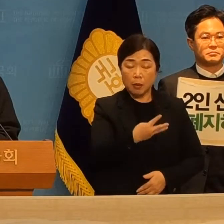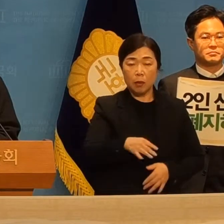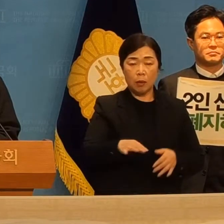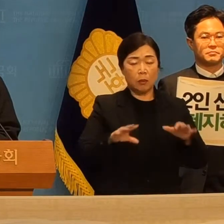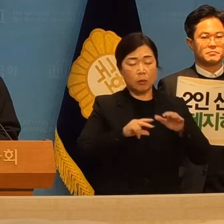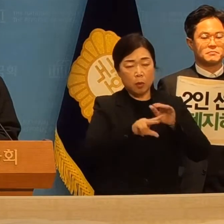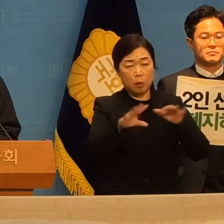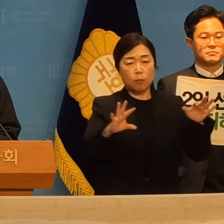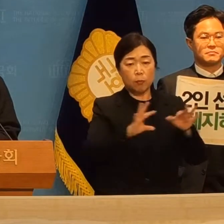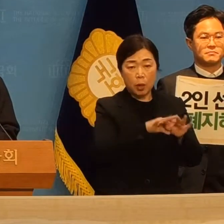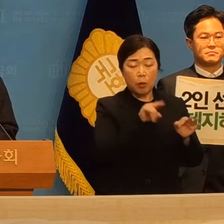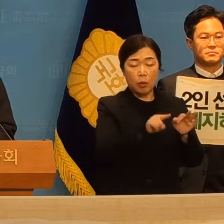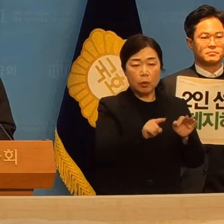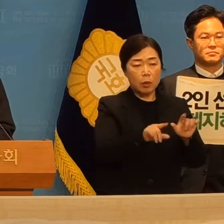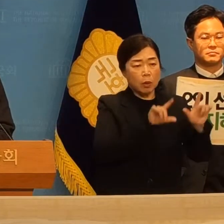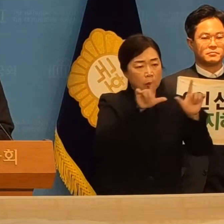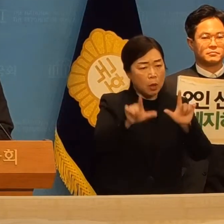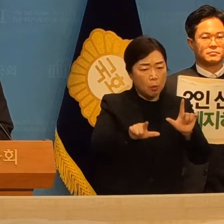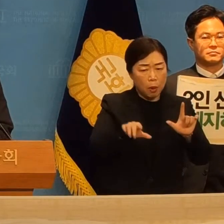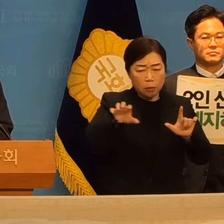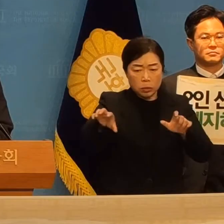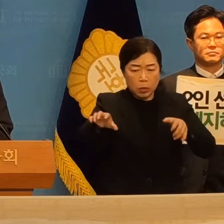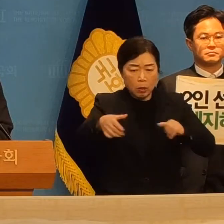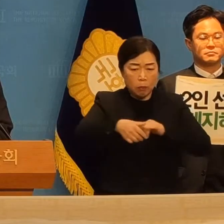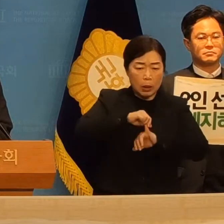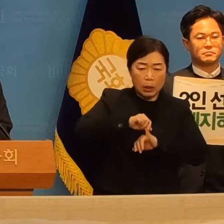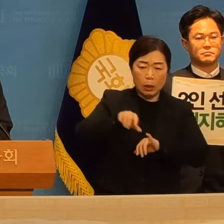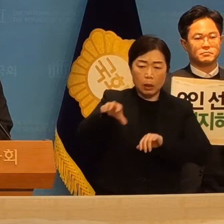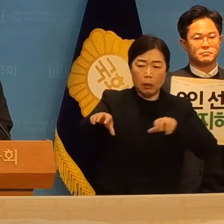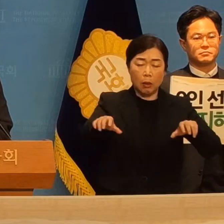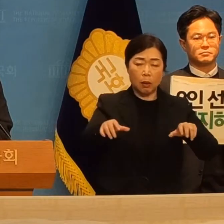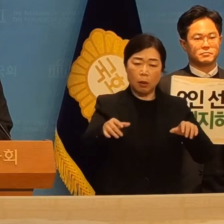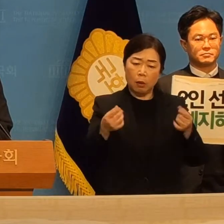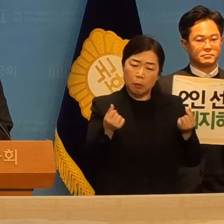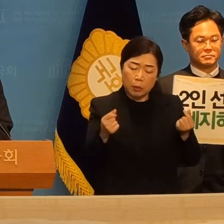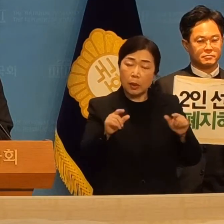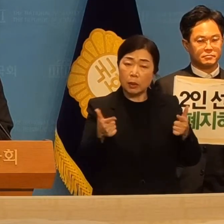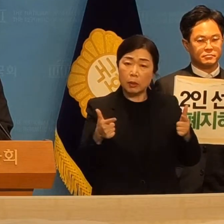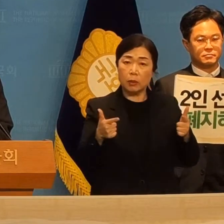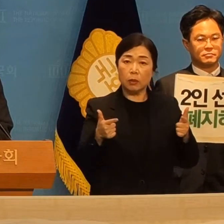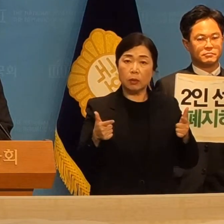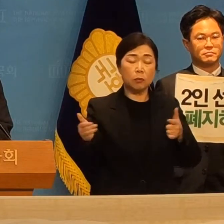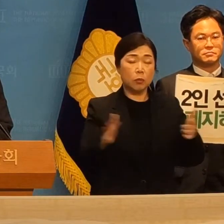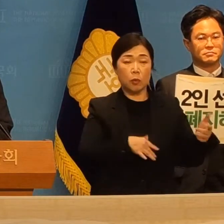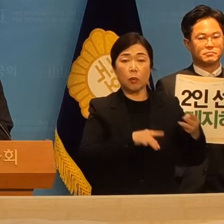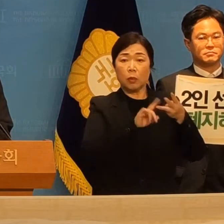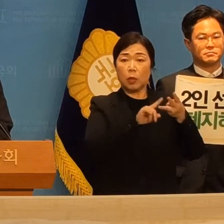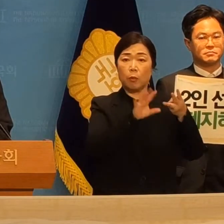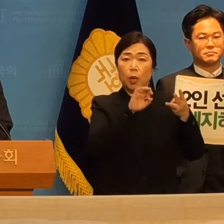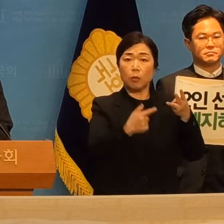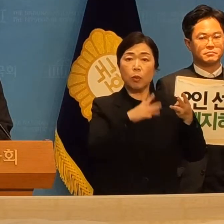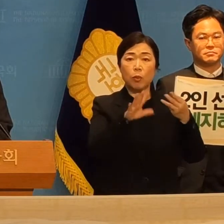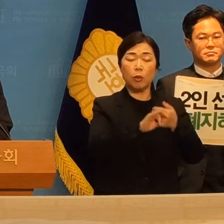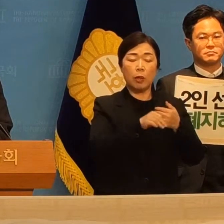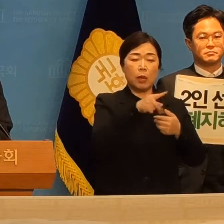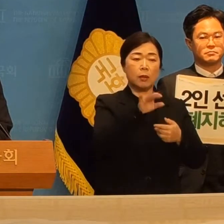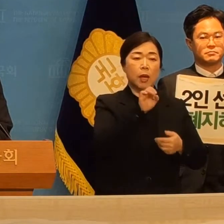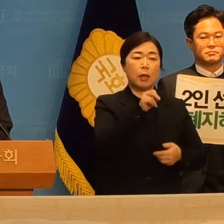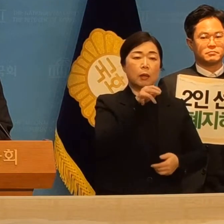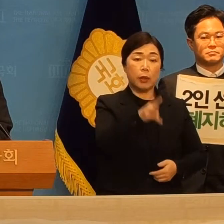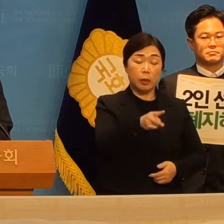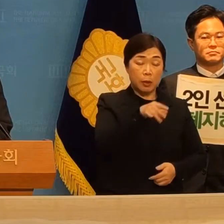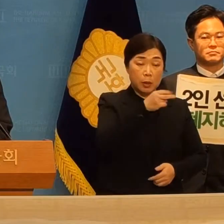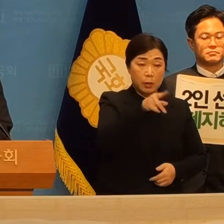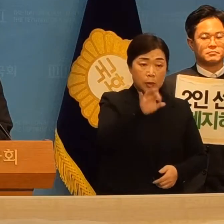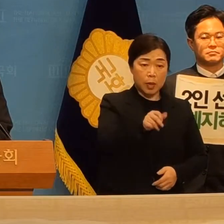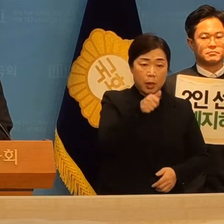이곳의 생활권을 이해했다고 보기 어렵습니다. 3안의 문제점 말씀드리겠습니다. 상계 2, 5동을